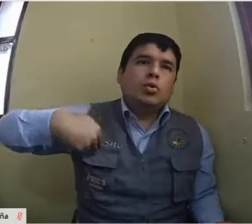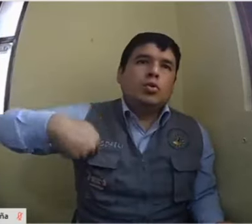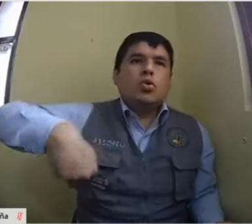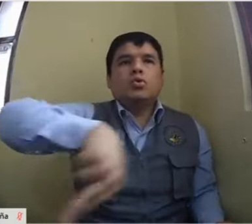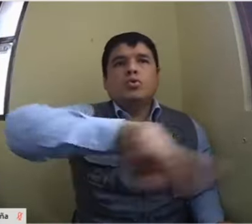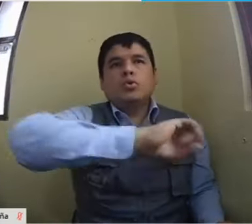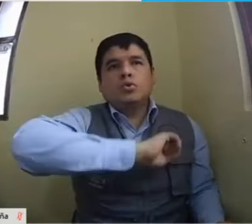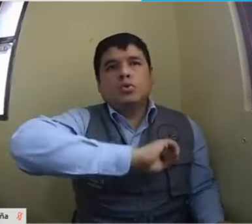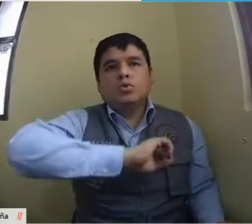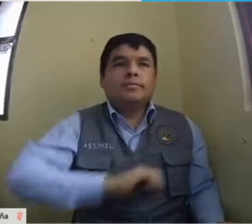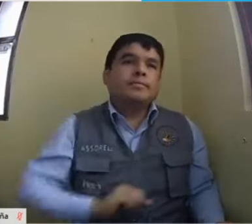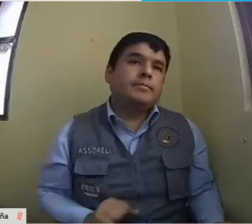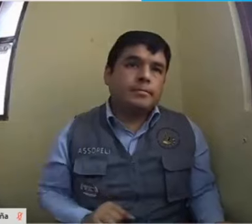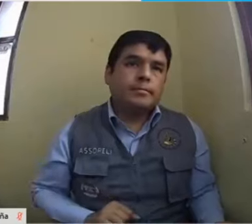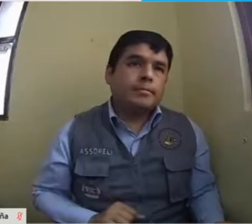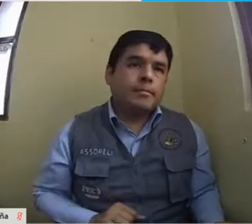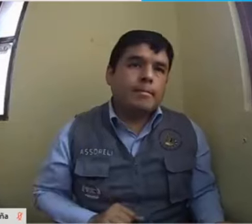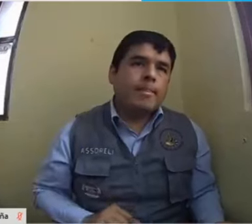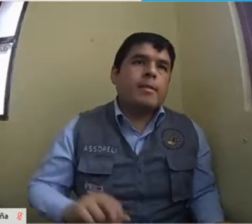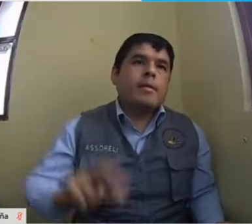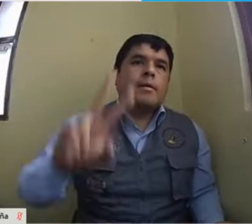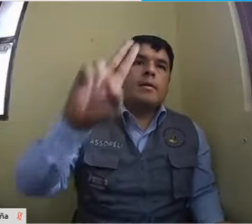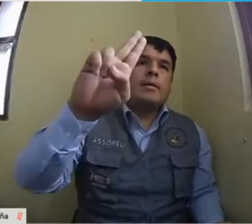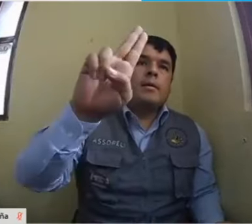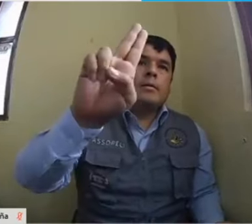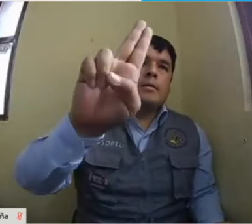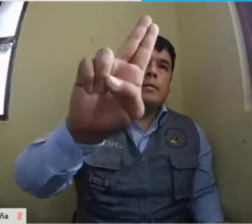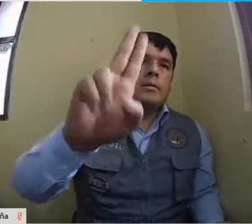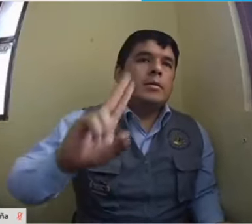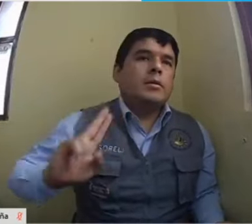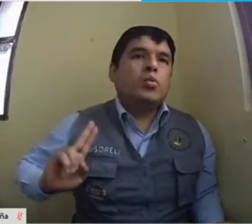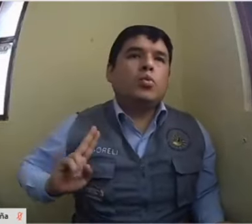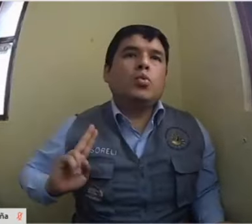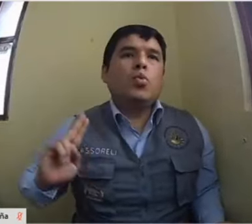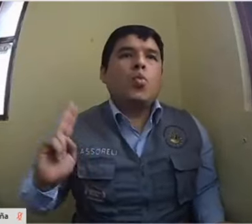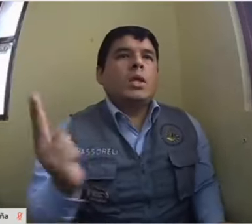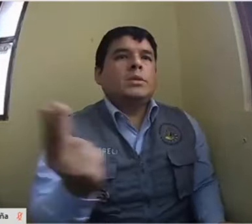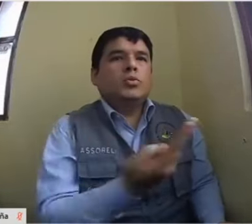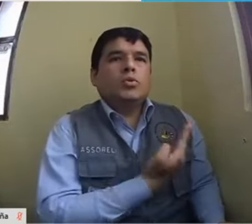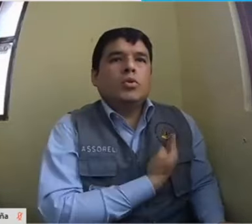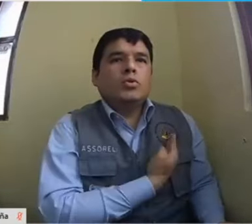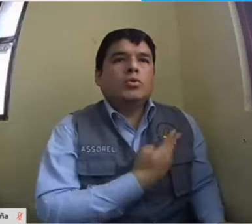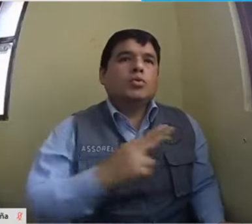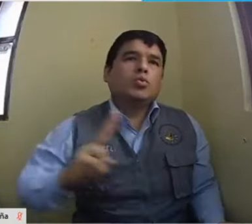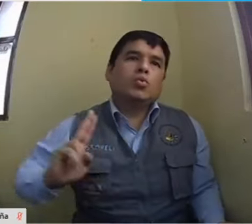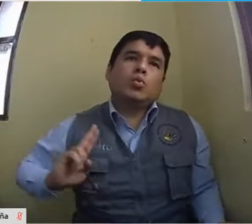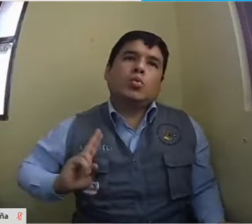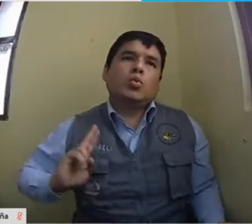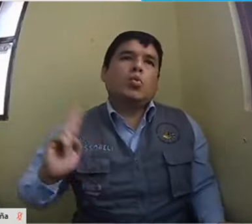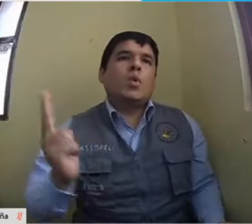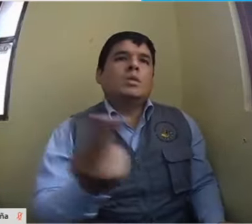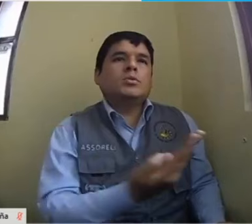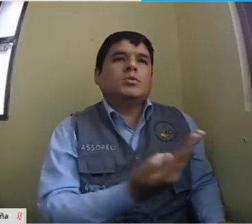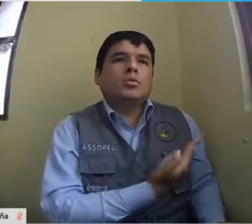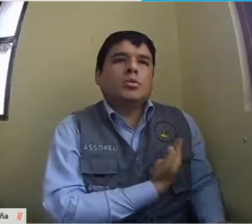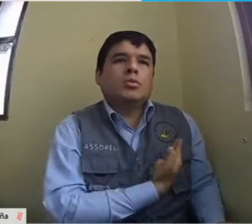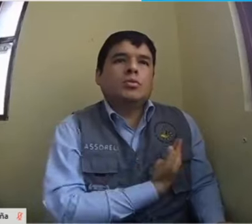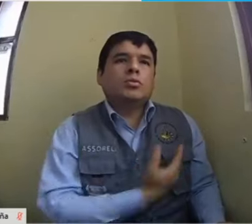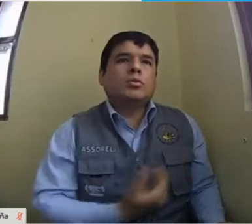la N abajo, recuerdan, nosotros. Nuestro es la N arriba, nuestro,